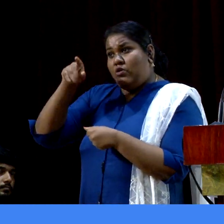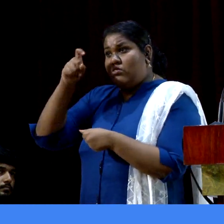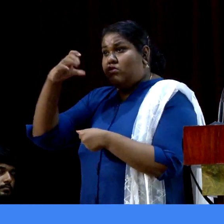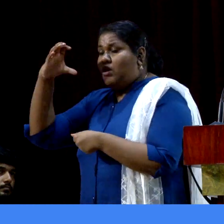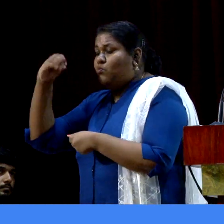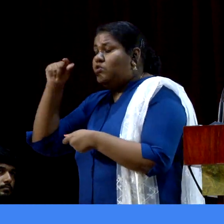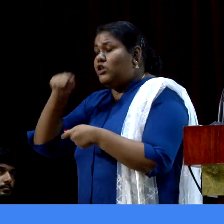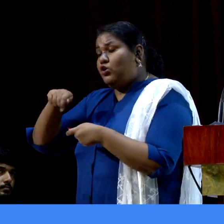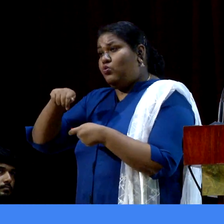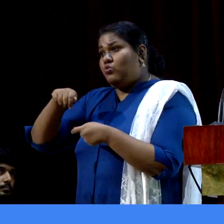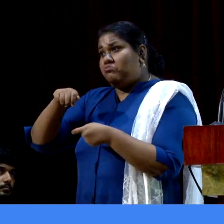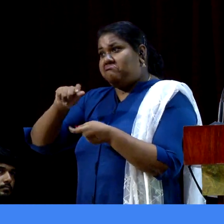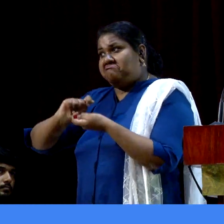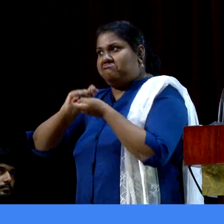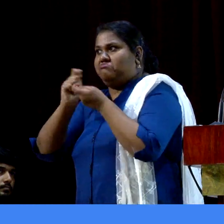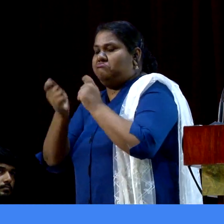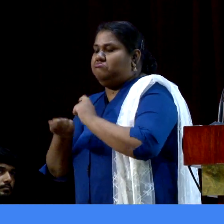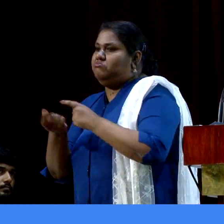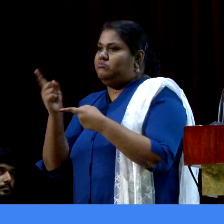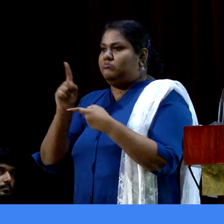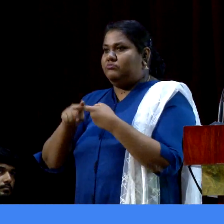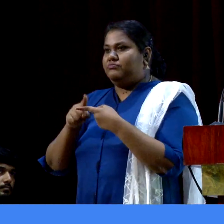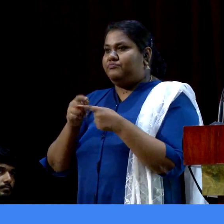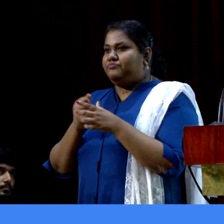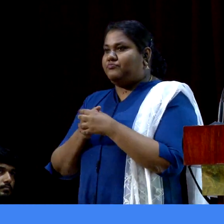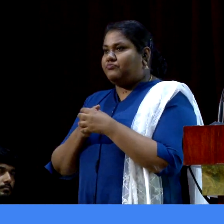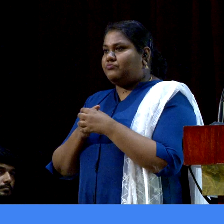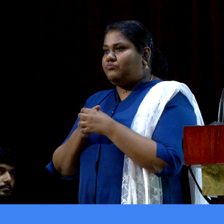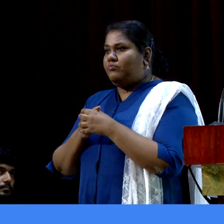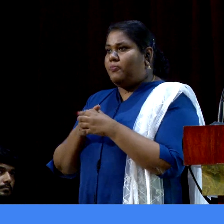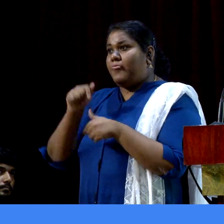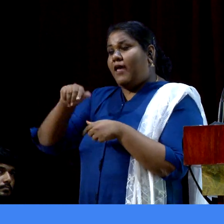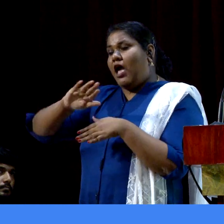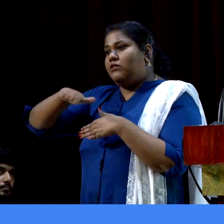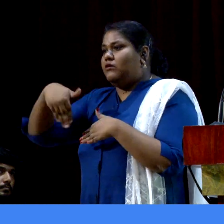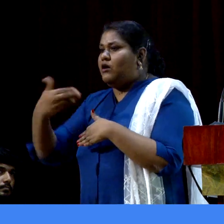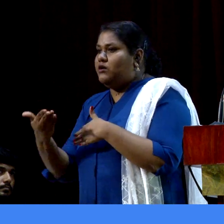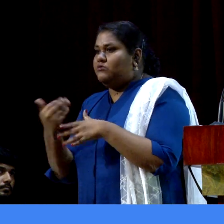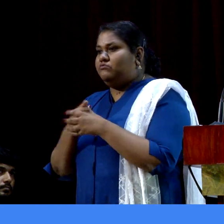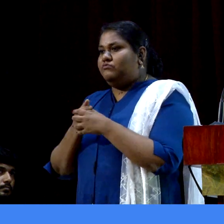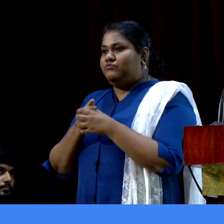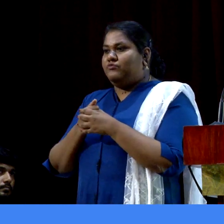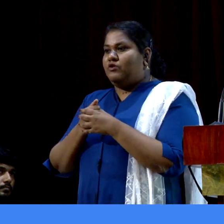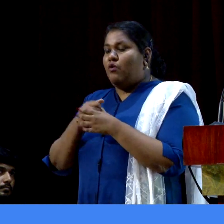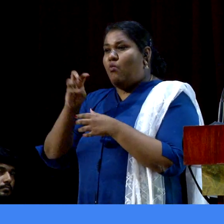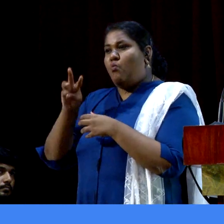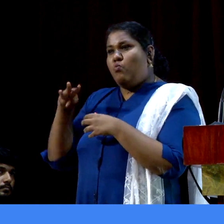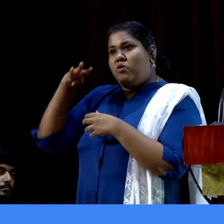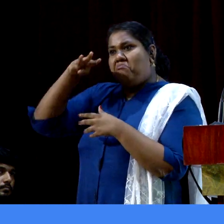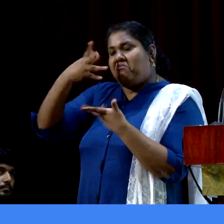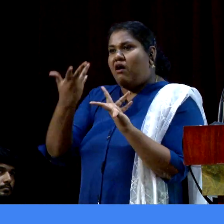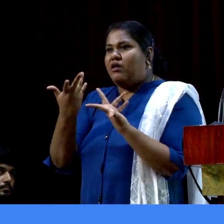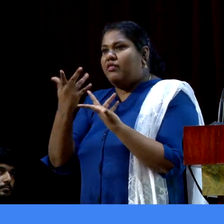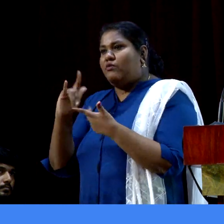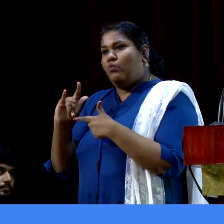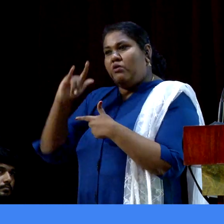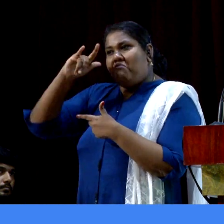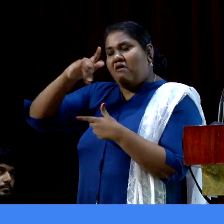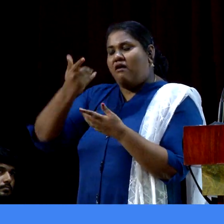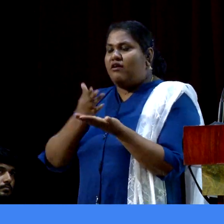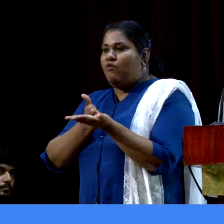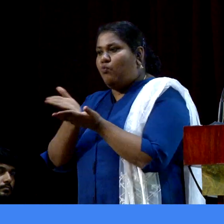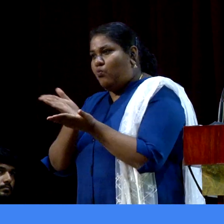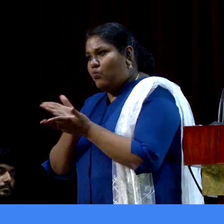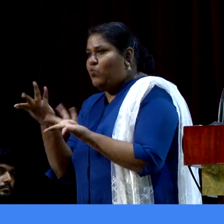பெரிய மாற்றத்தை உருவாக்குவது என்று சொன்னால், மருந்து தெளிப்பதை கூட விமானத்தின் மூலமாக மருந்து தெளிக்கப்பட்டு